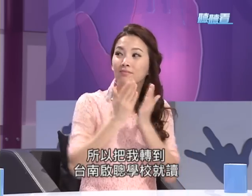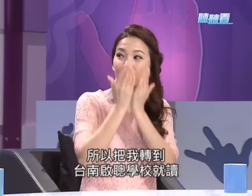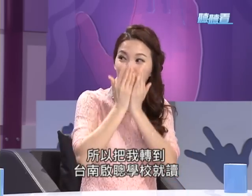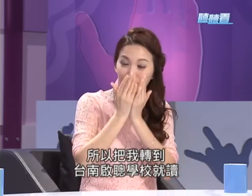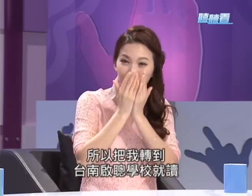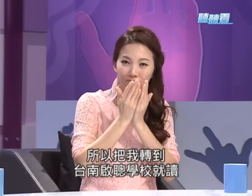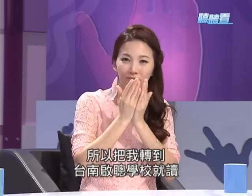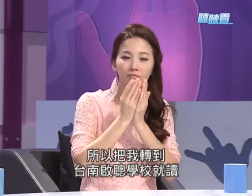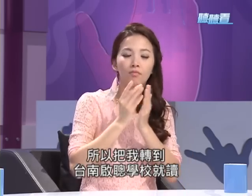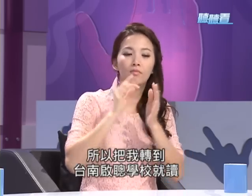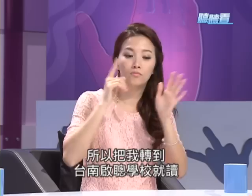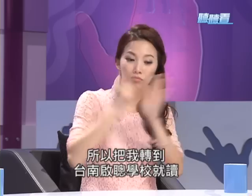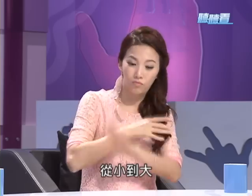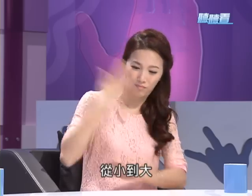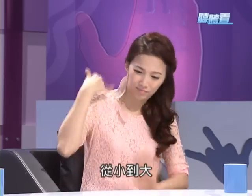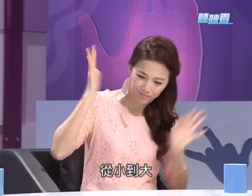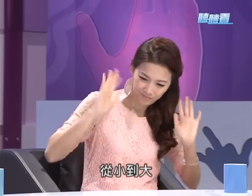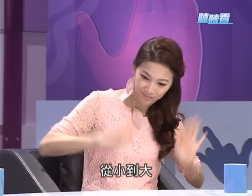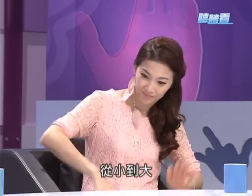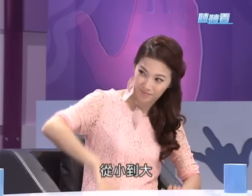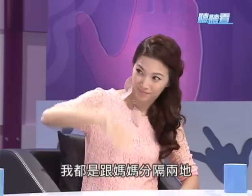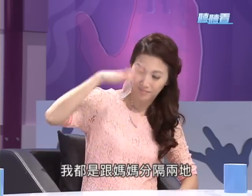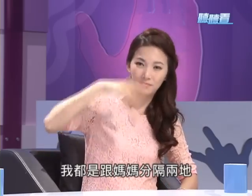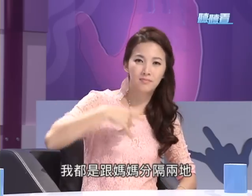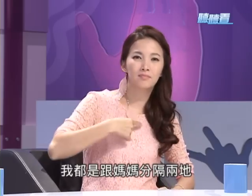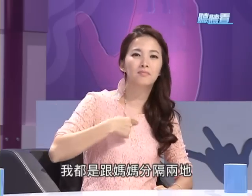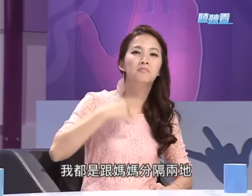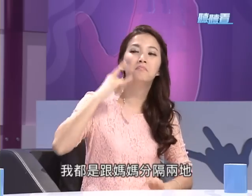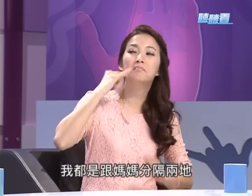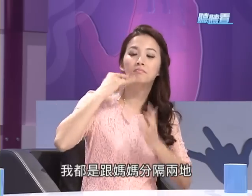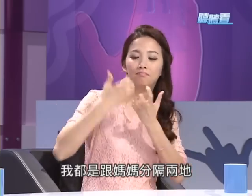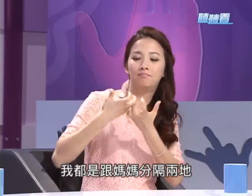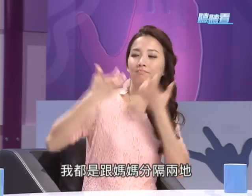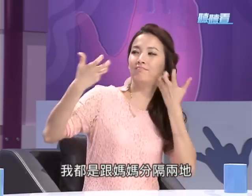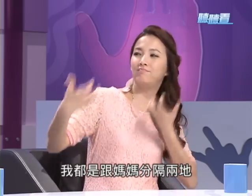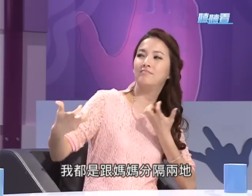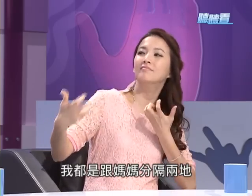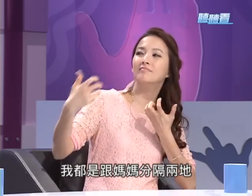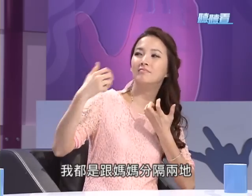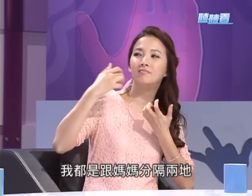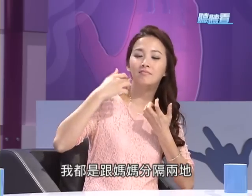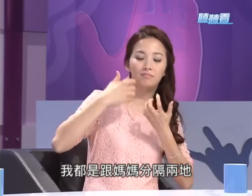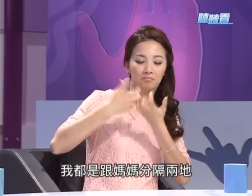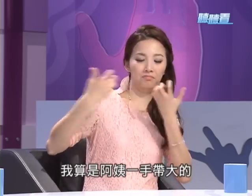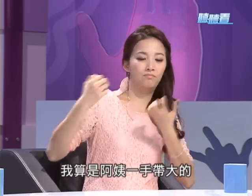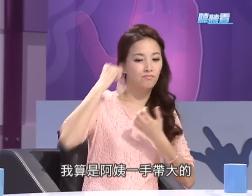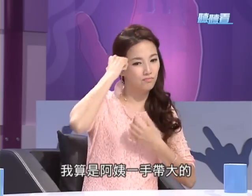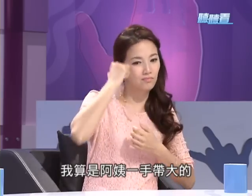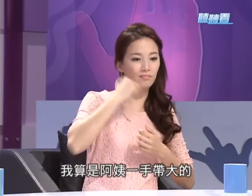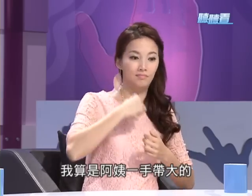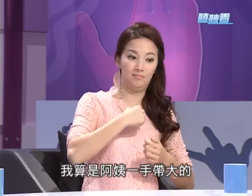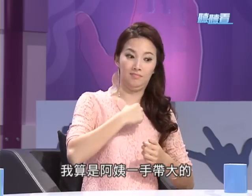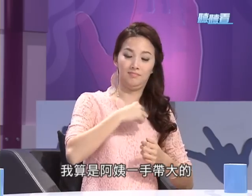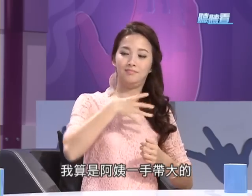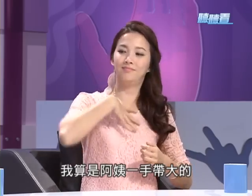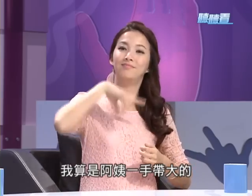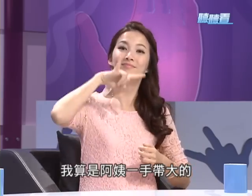就读。从小到大我都是跟妈妈分隔两地，我算是阿姨一手带大